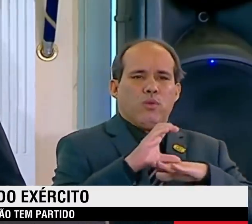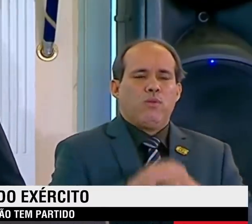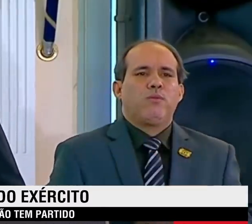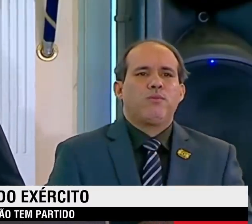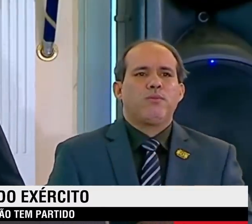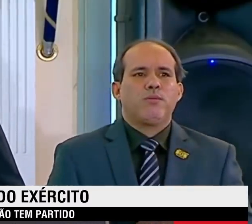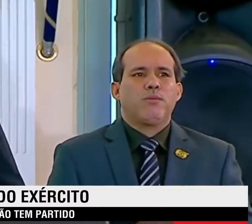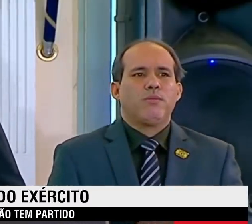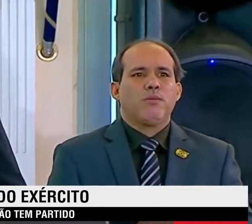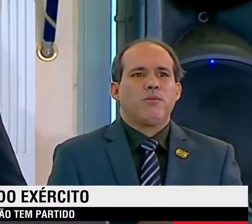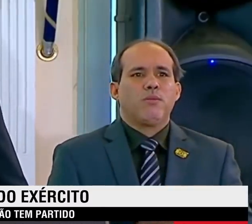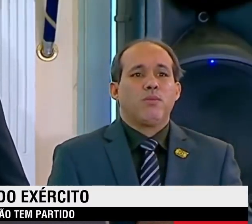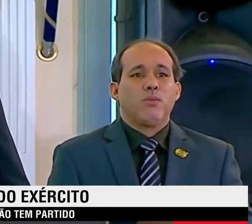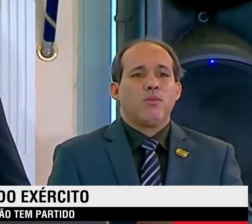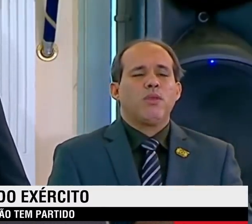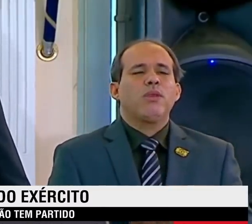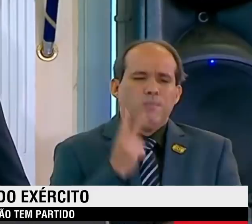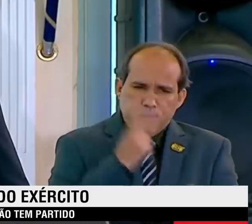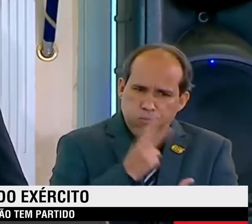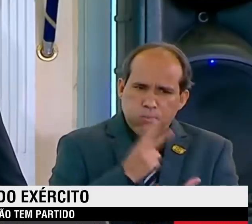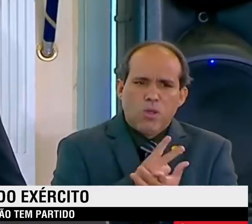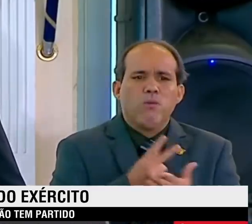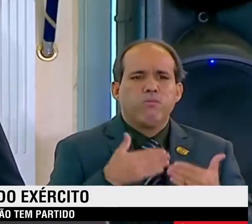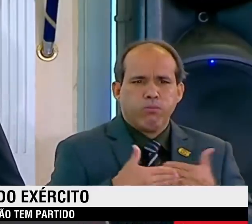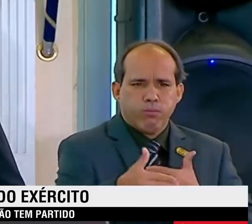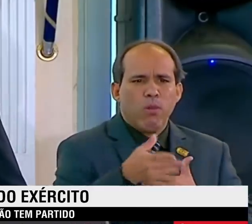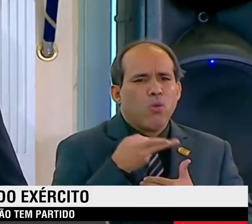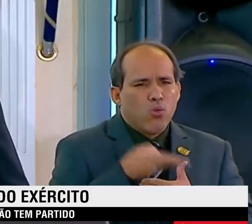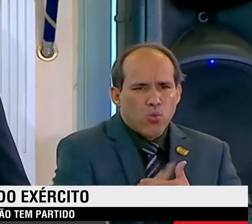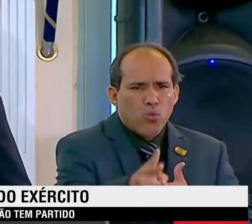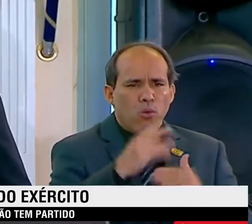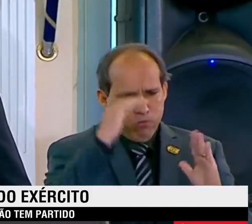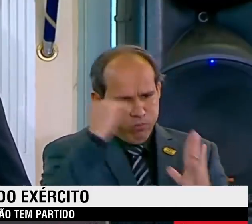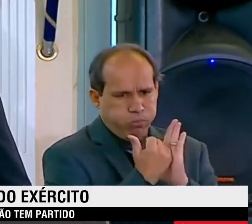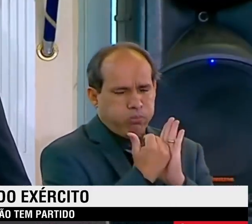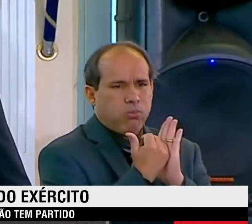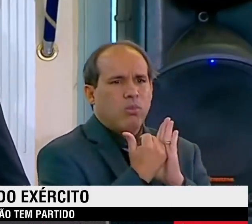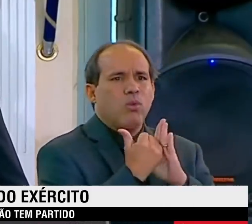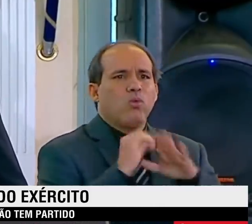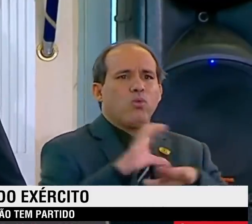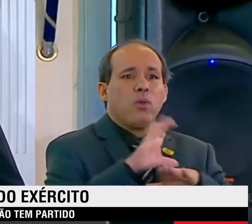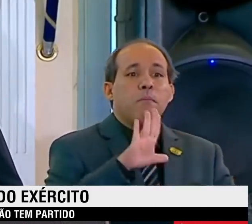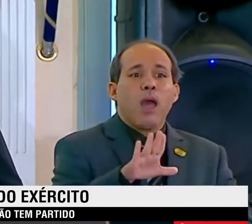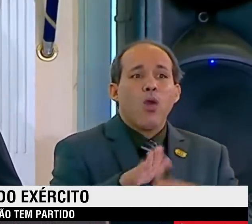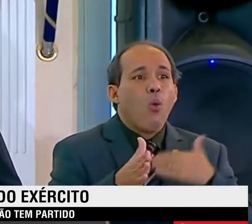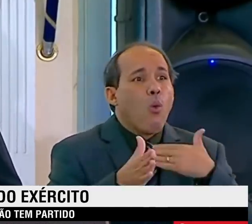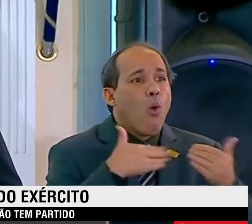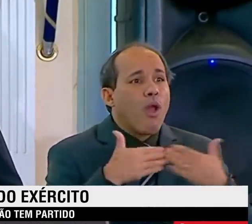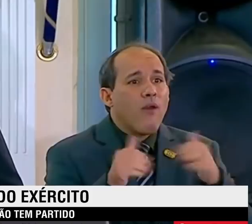Devemos e sempre agiremos assim. Por outro lado, não podemos admitir quem,